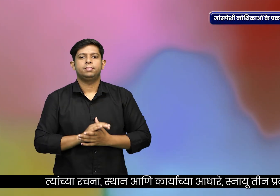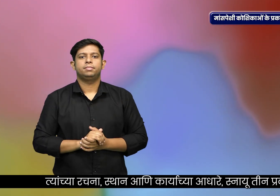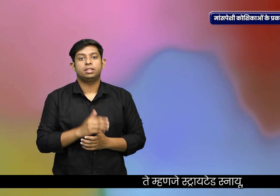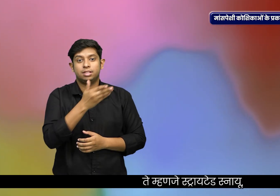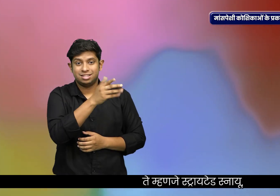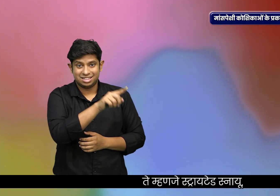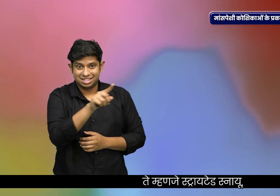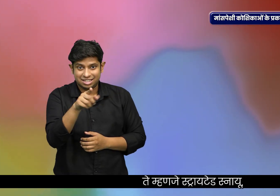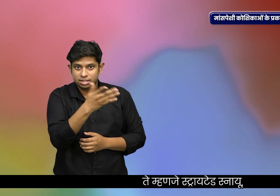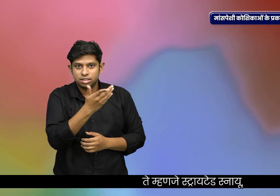ते म्हणजे